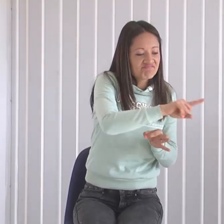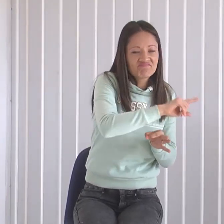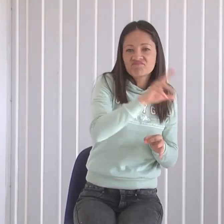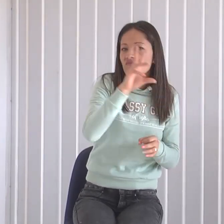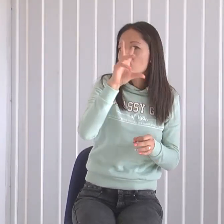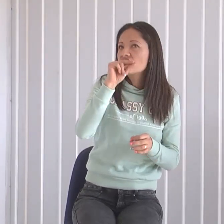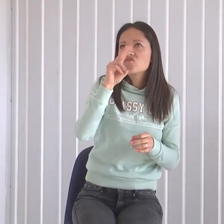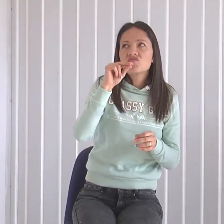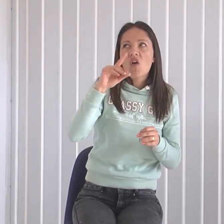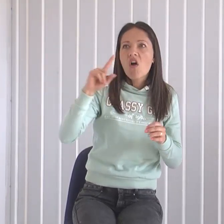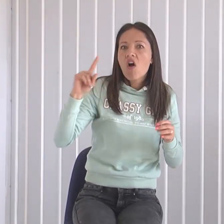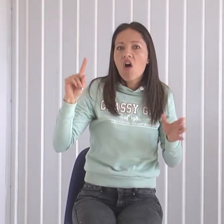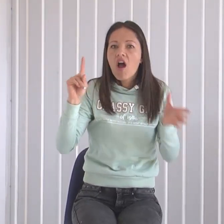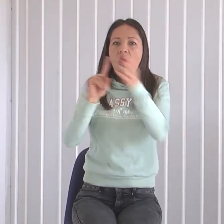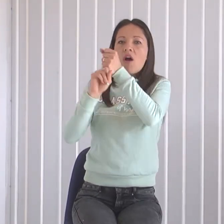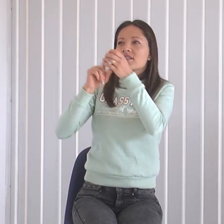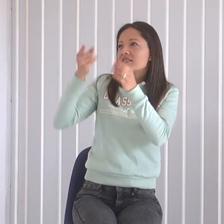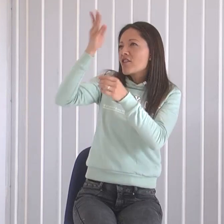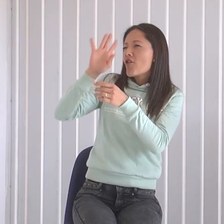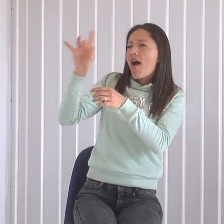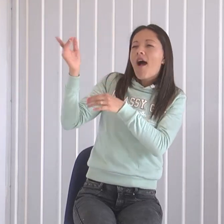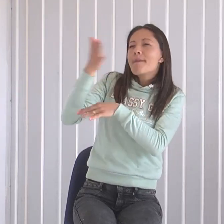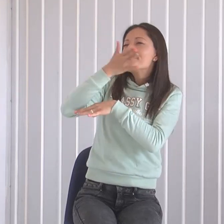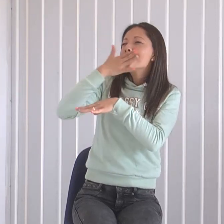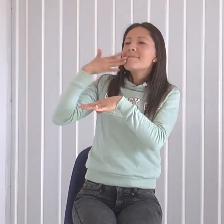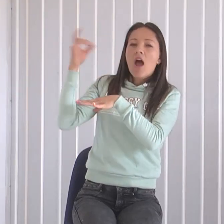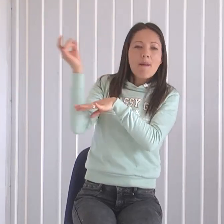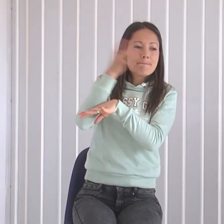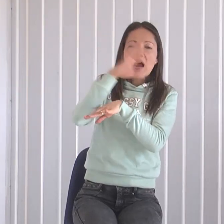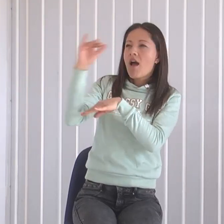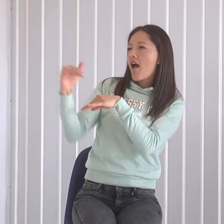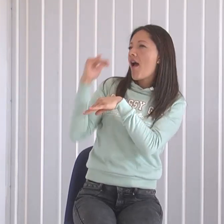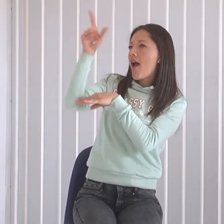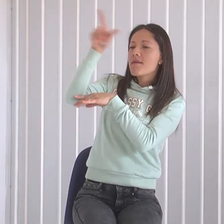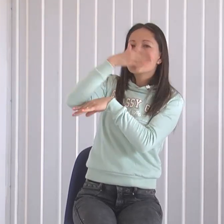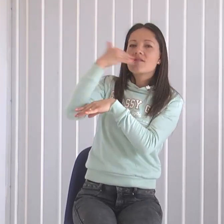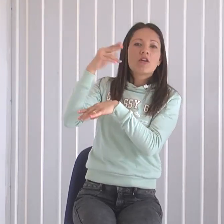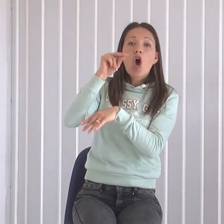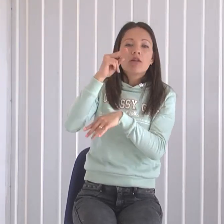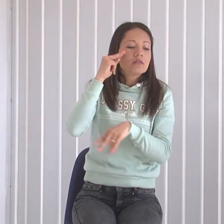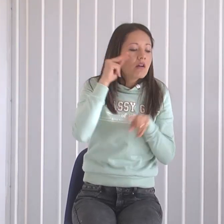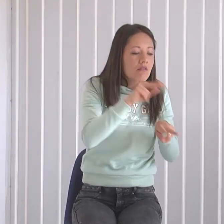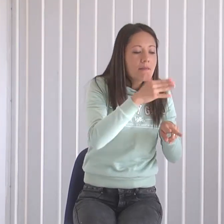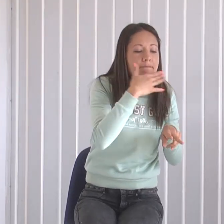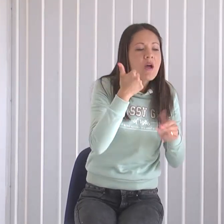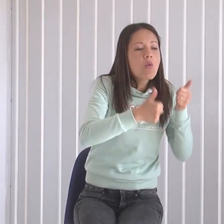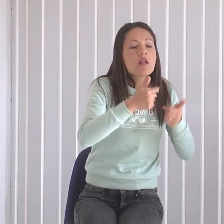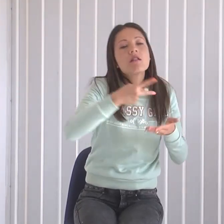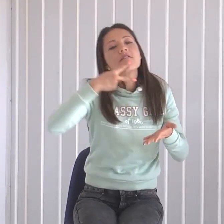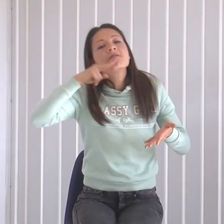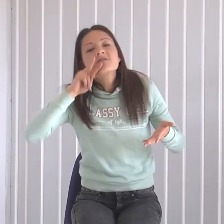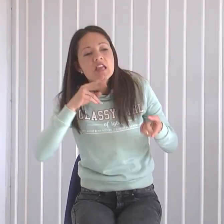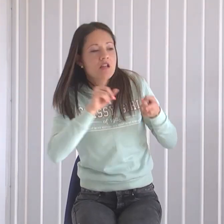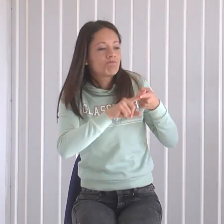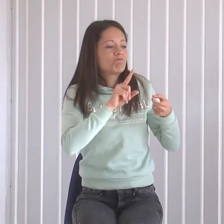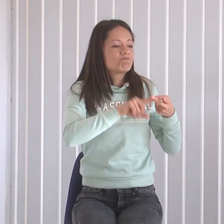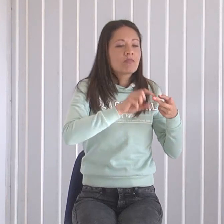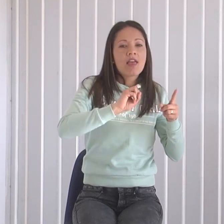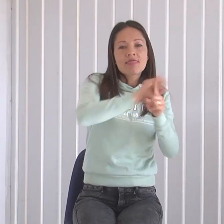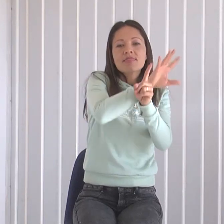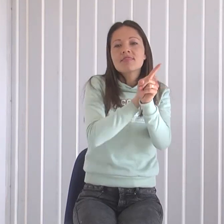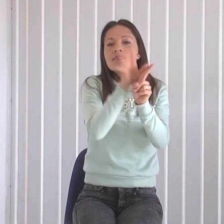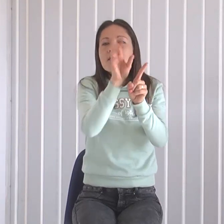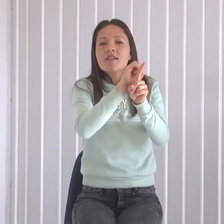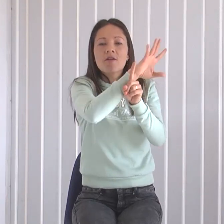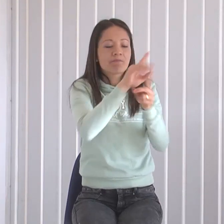para ellos, sino que ellos vieron que lo mejor para ellos, ¿qué era? El vino, el trigo, la